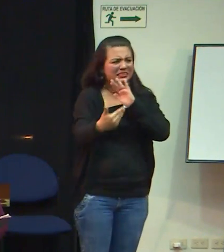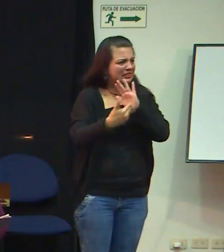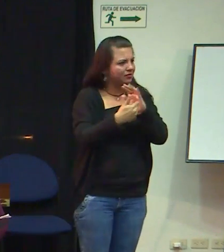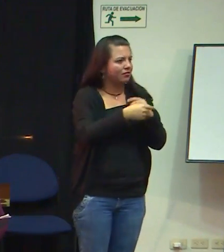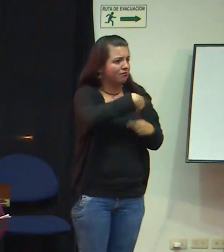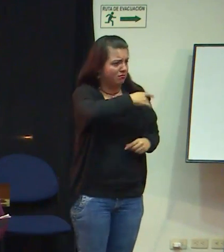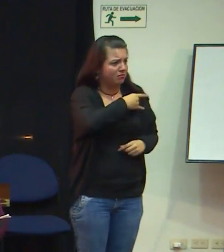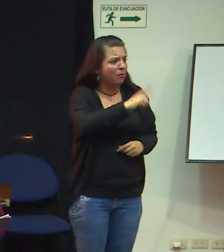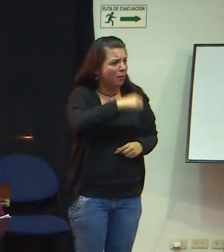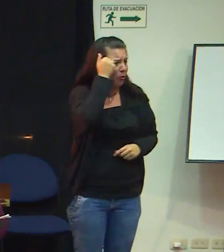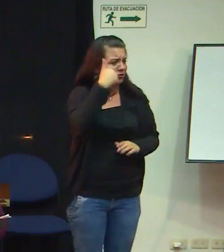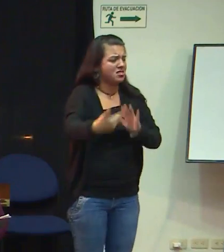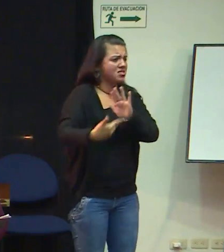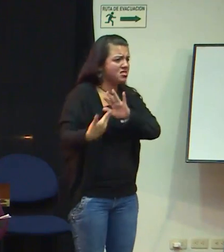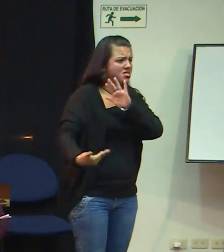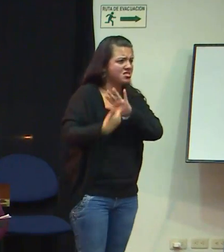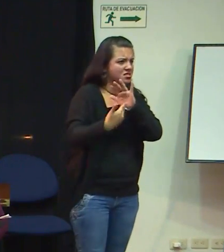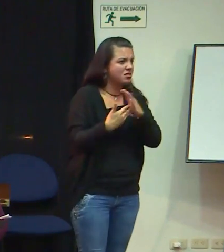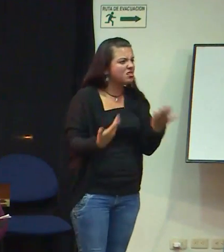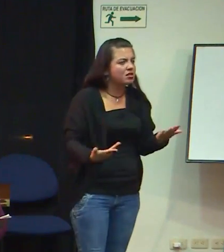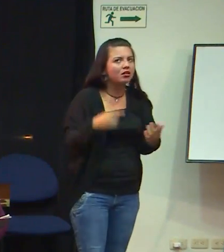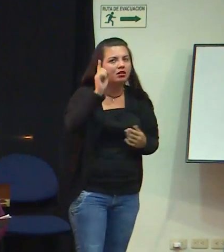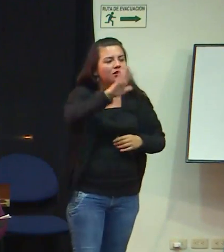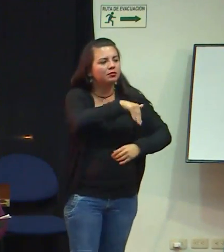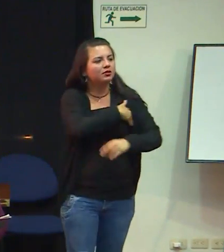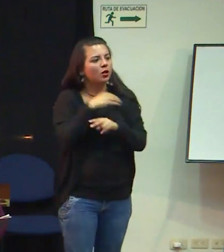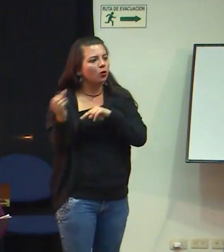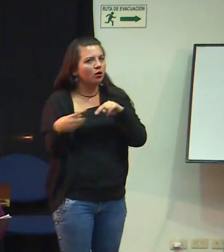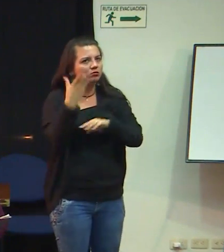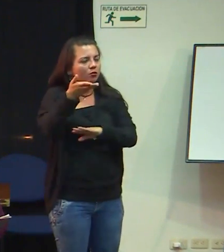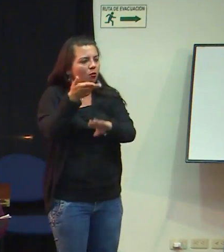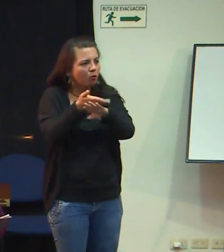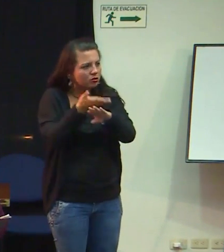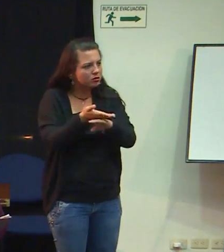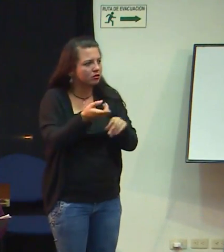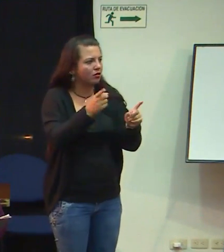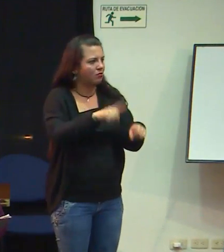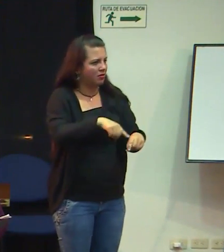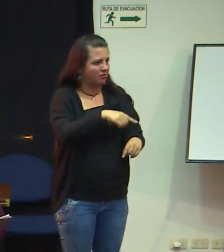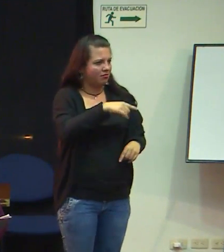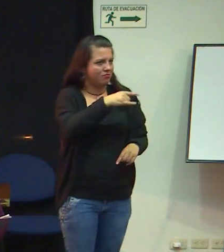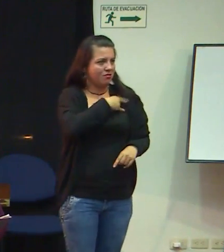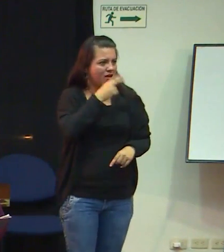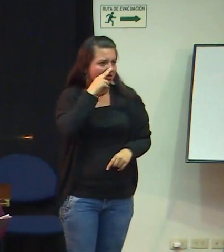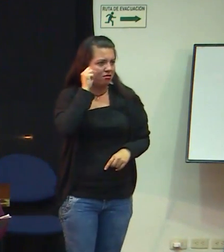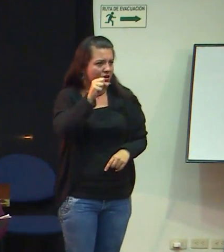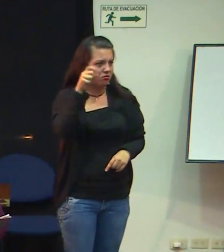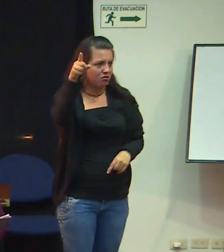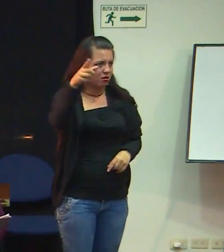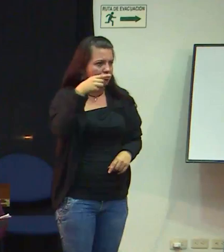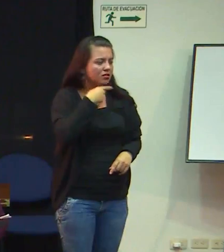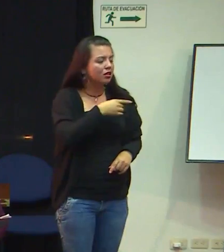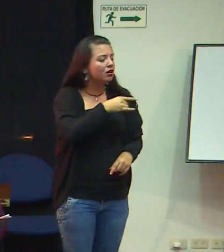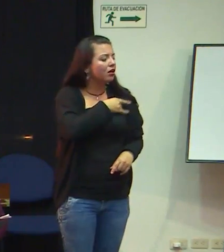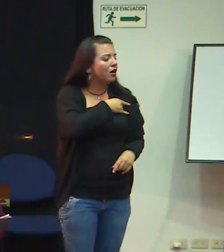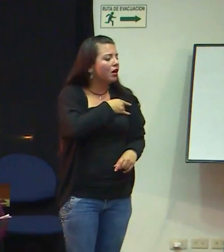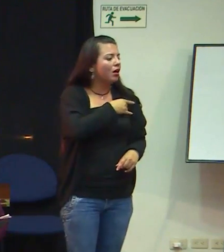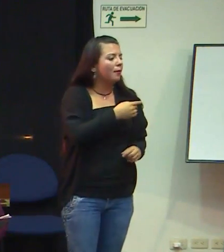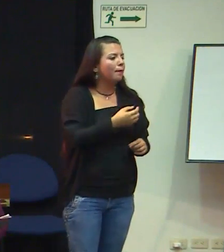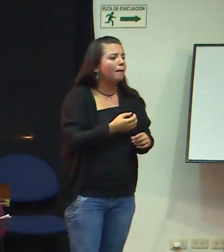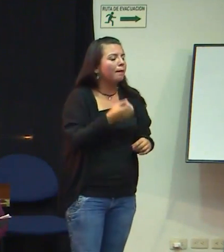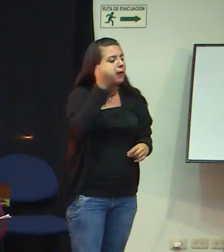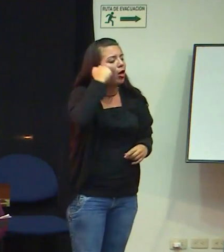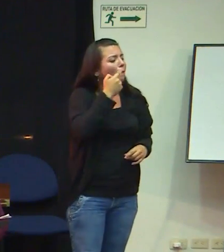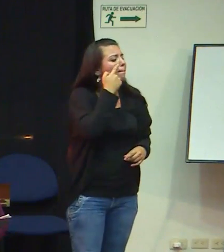Cuando las propuestas del Ministerio de Educación y las propuestas de la Universidad Nacional es que la Universidad Pedagógica es una facultad